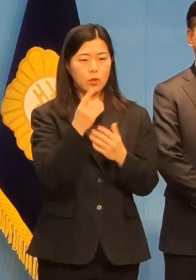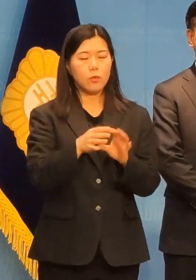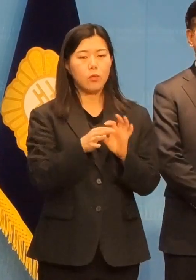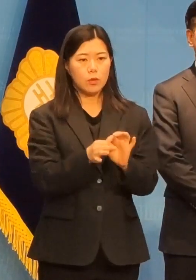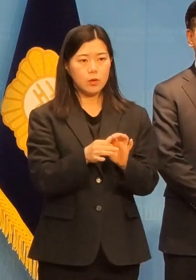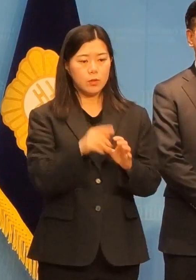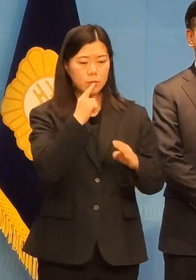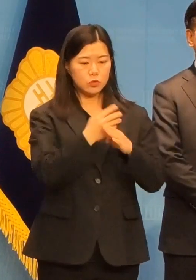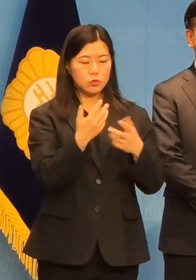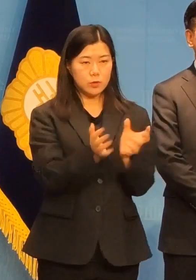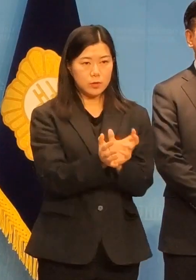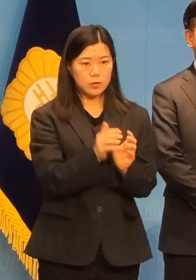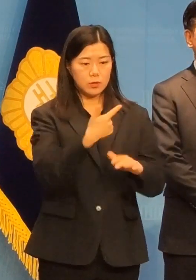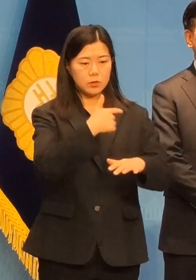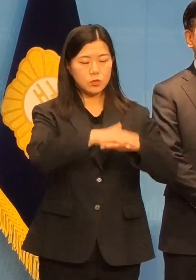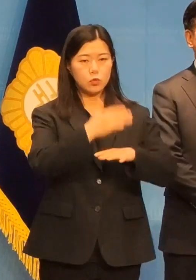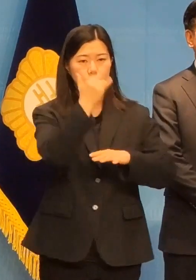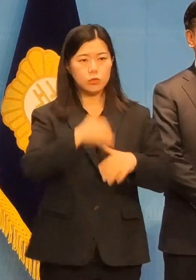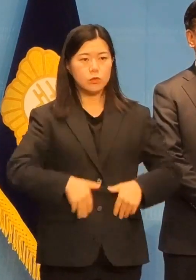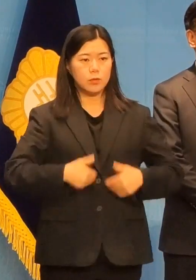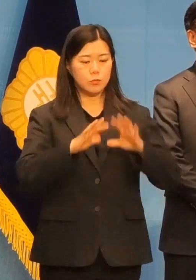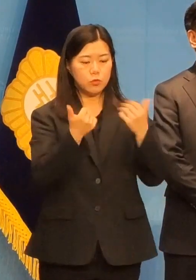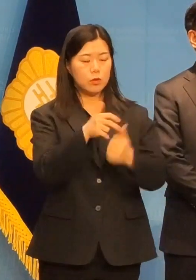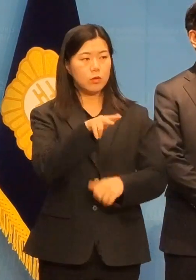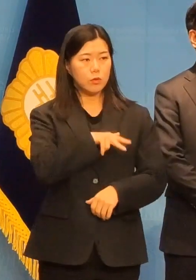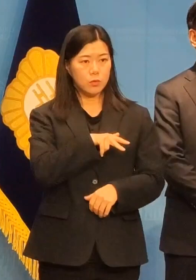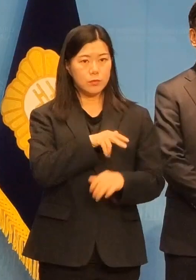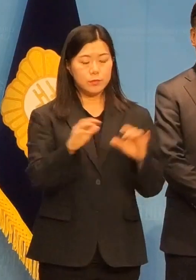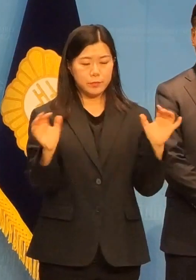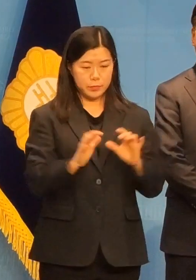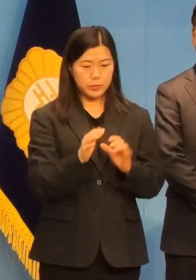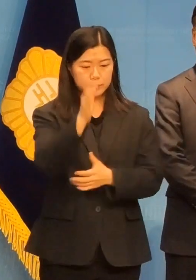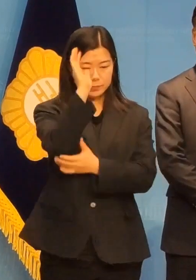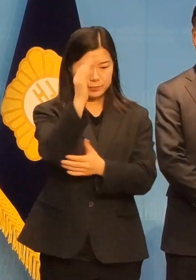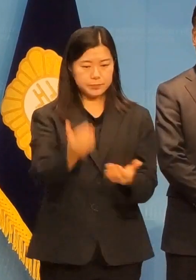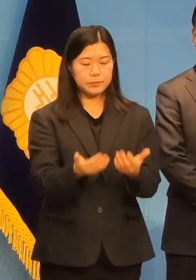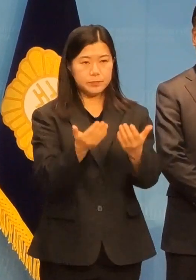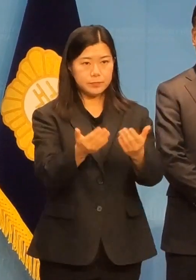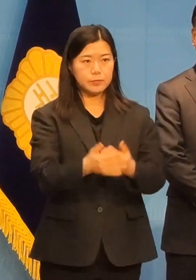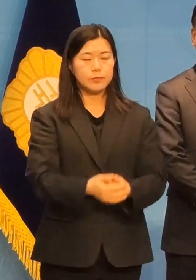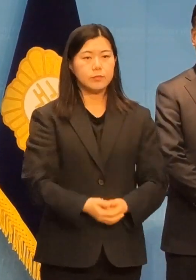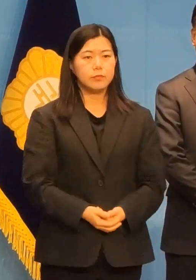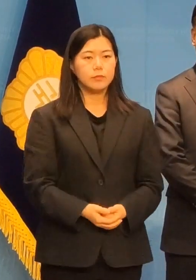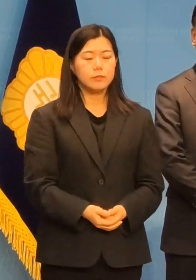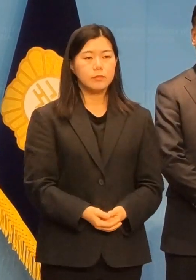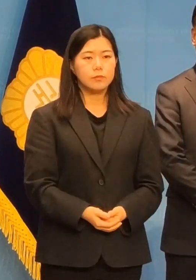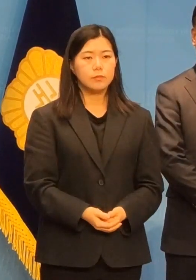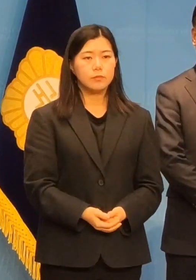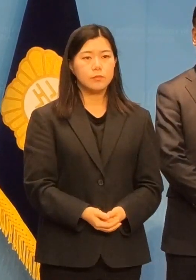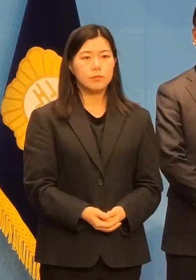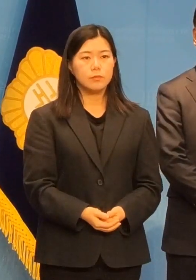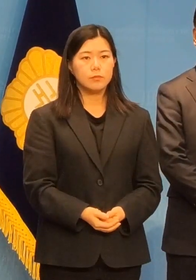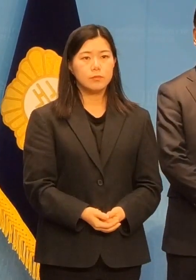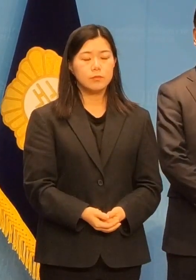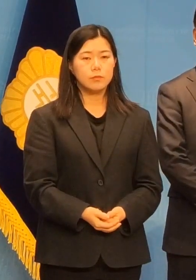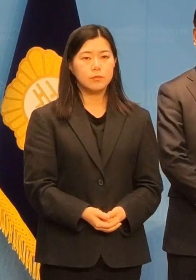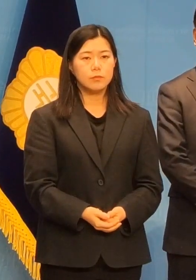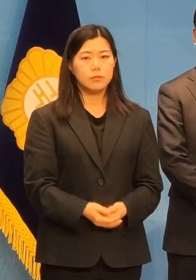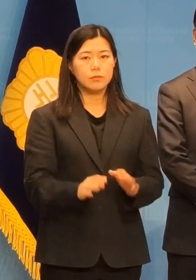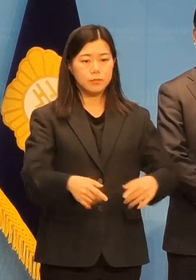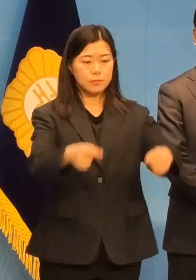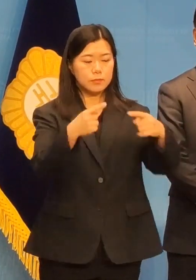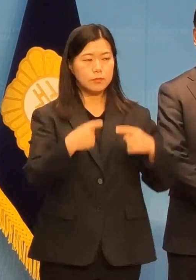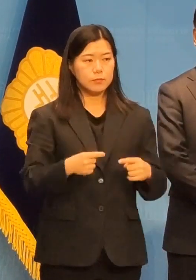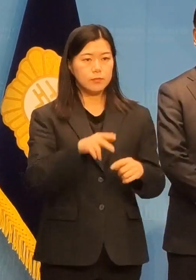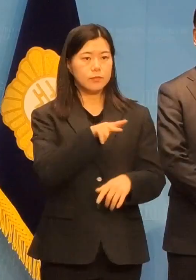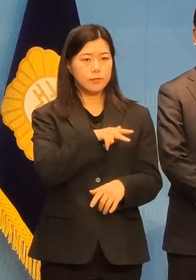더불어민주당 대전 충남 국회의원 일동이 기자회견문을 하겠습니다. 관련해서 먼저 참석해